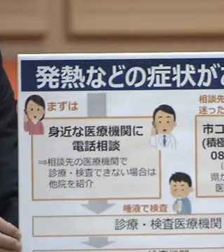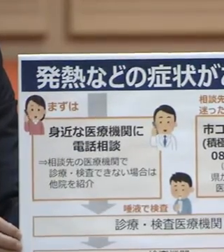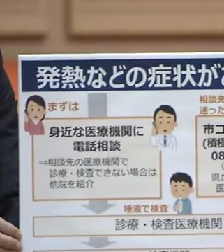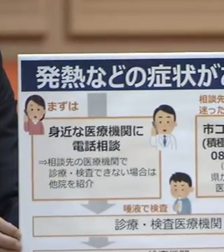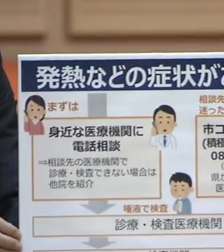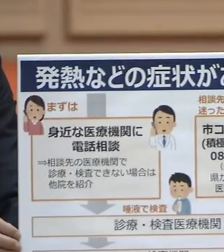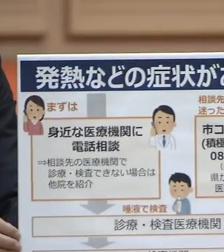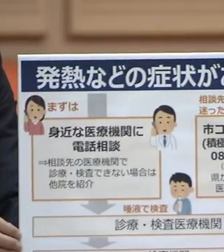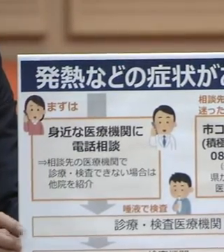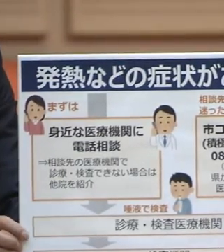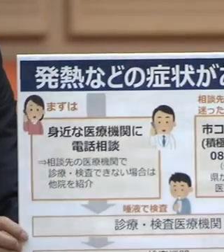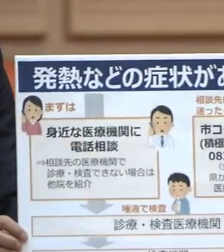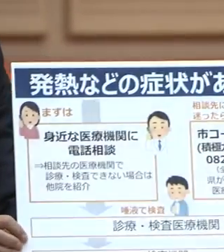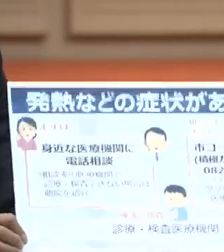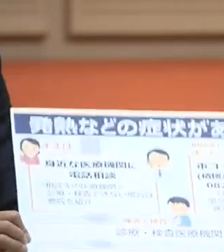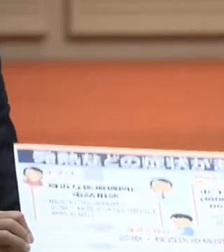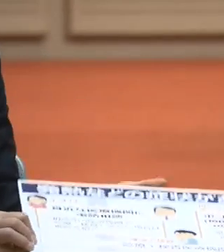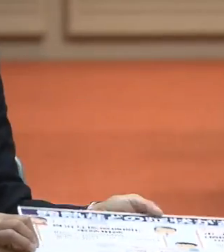明は以上です。